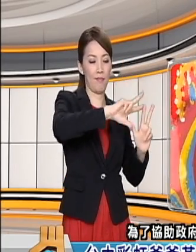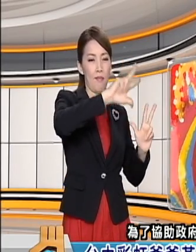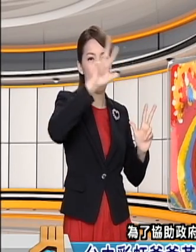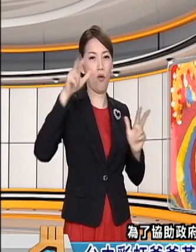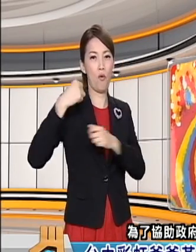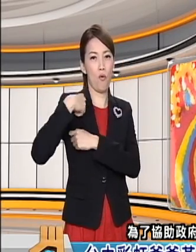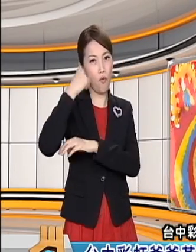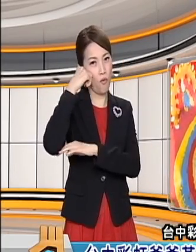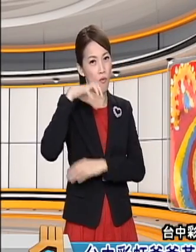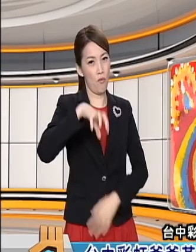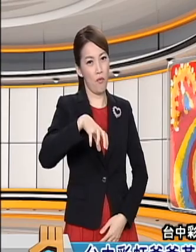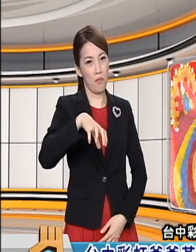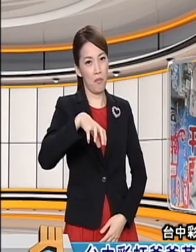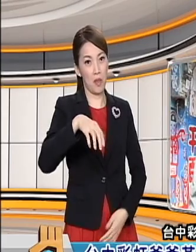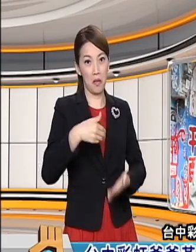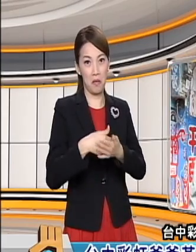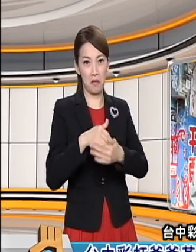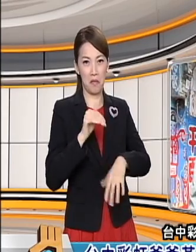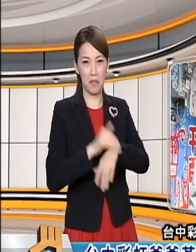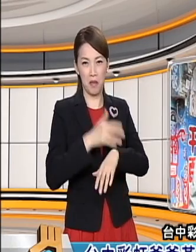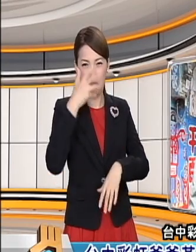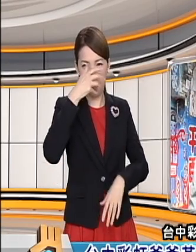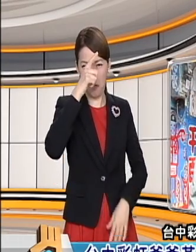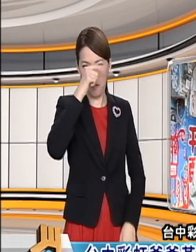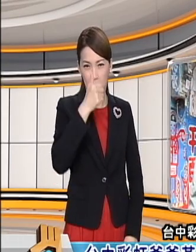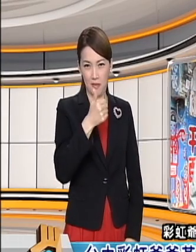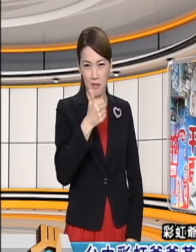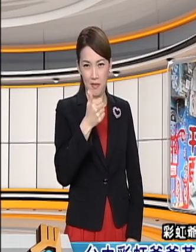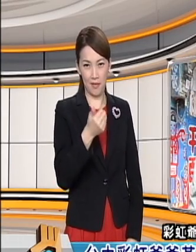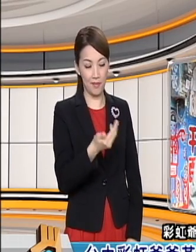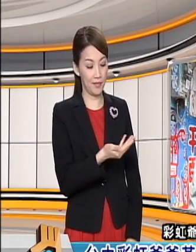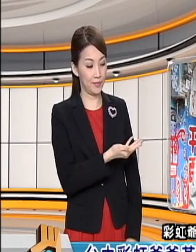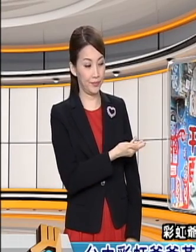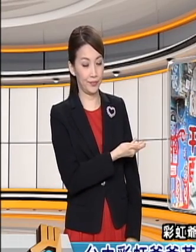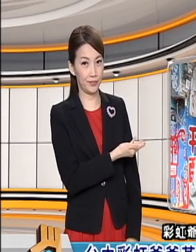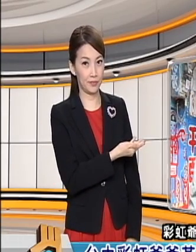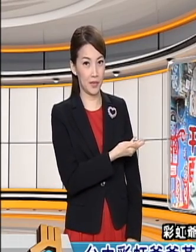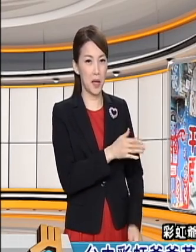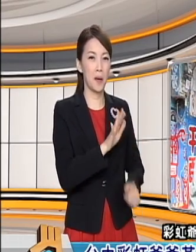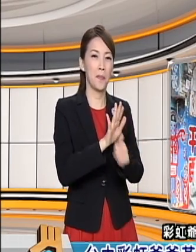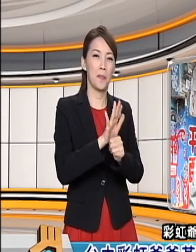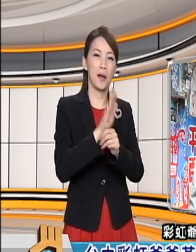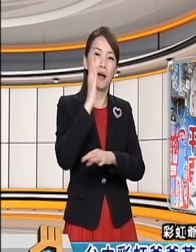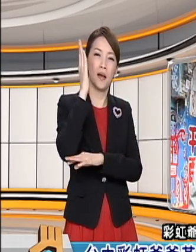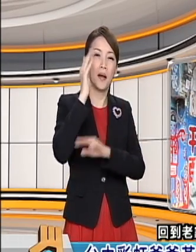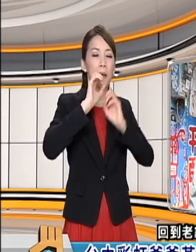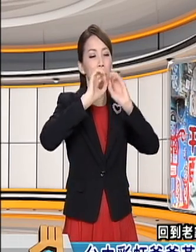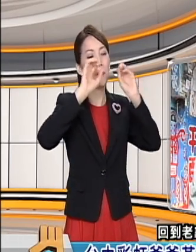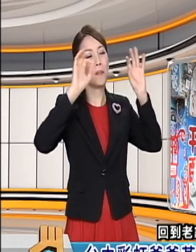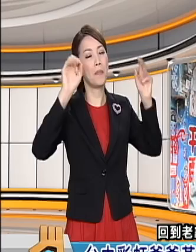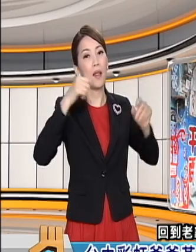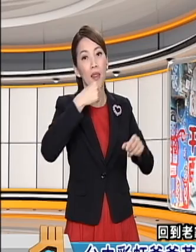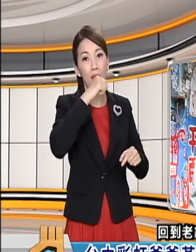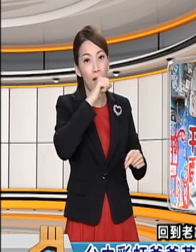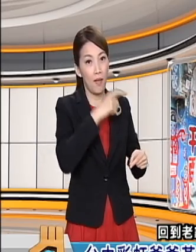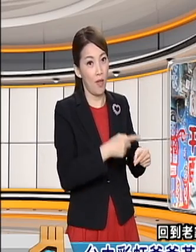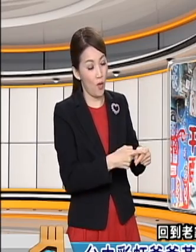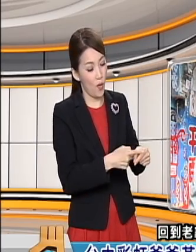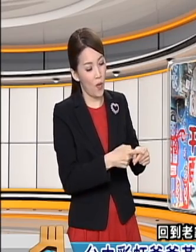游，台中彩虹眷村的彩虹爷爷黄永富回到老家香港